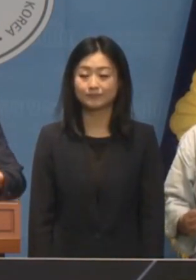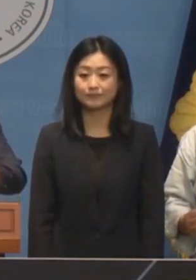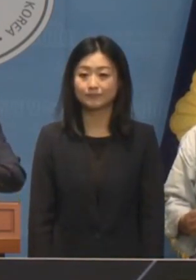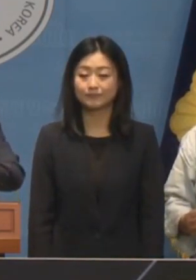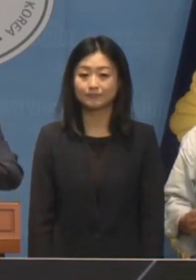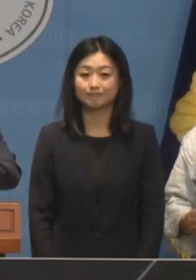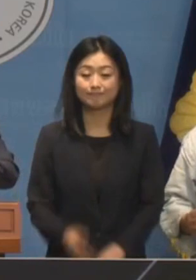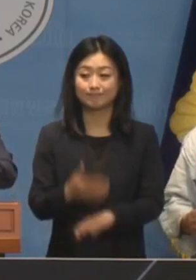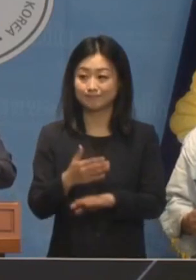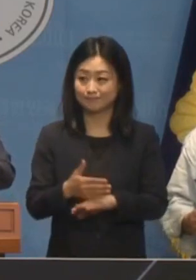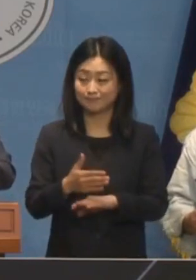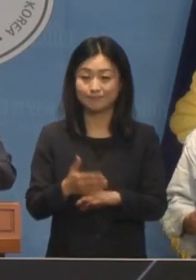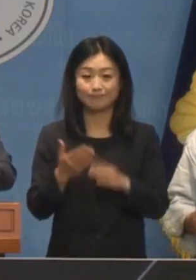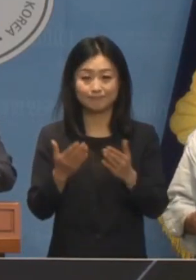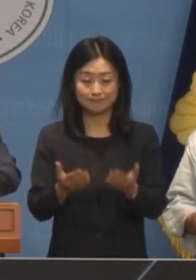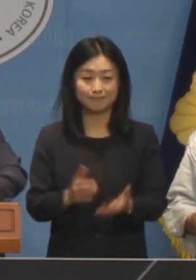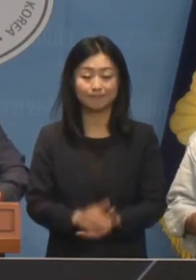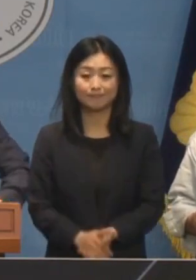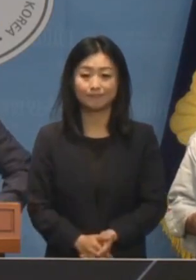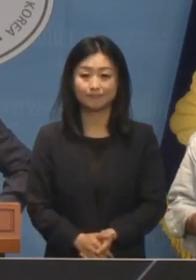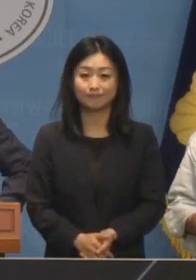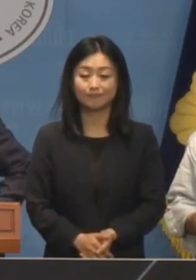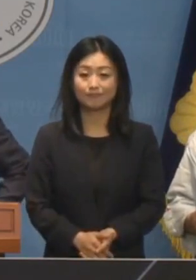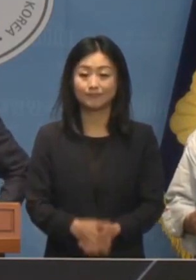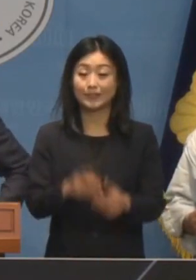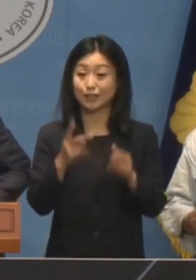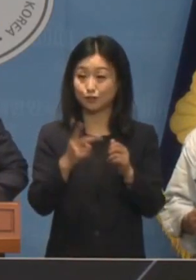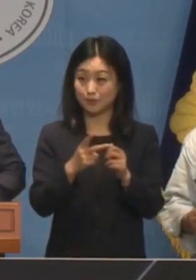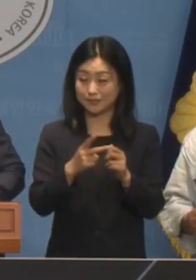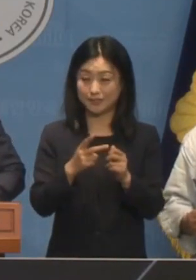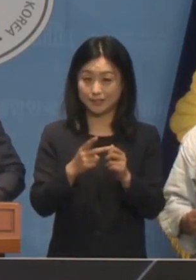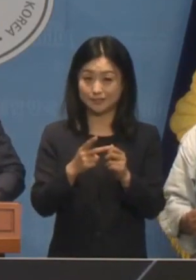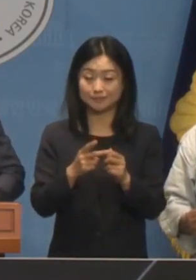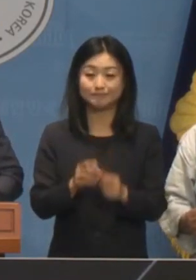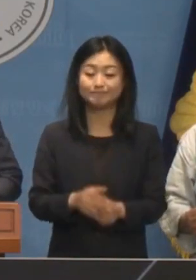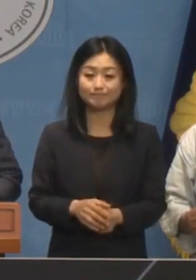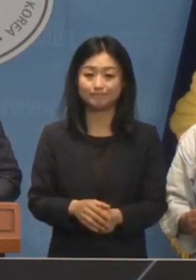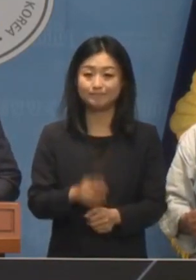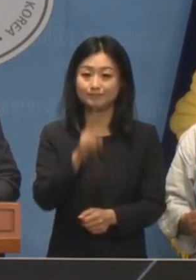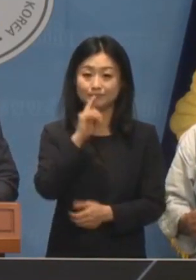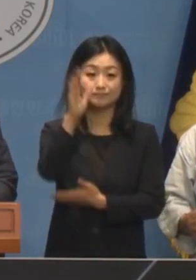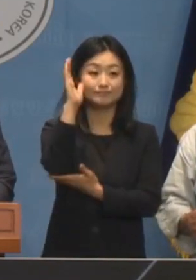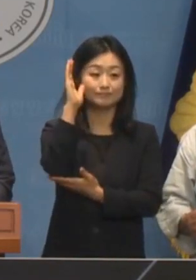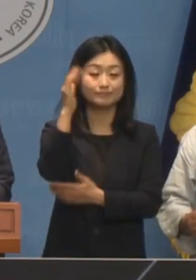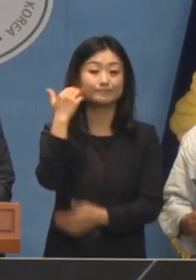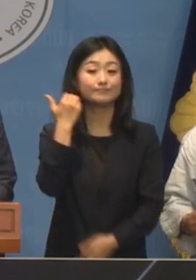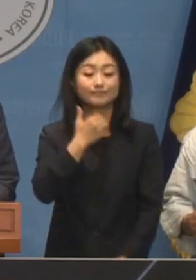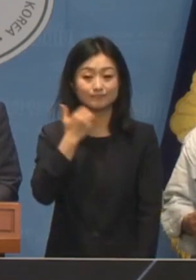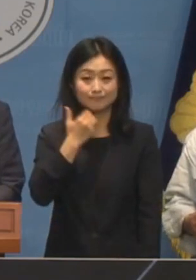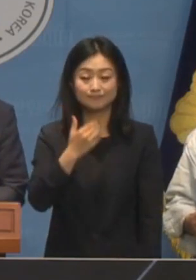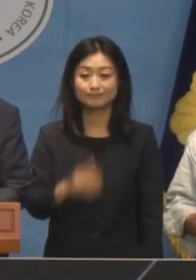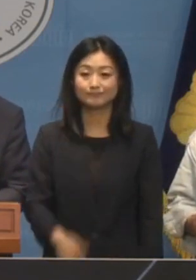네, 감사합니다. 예, 두 번째 나오셔서 우리 발언해 주실 분은